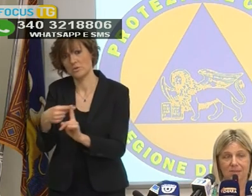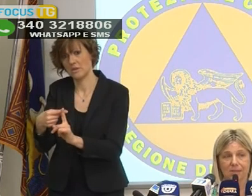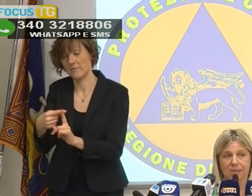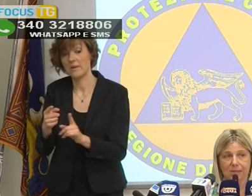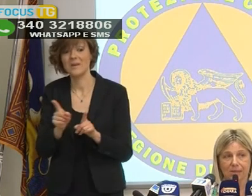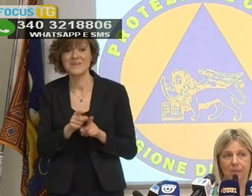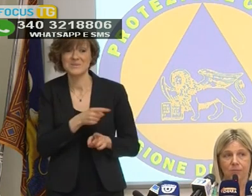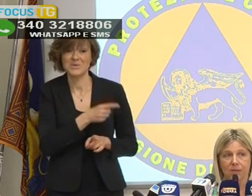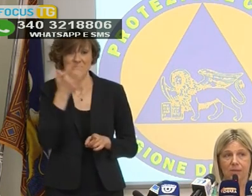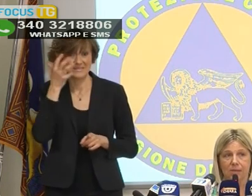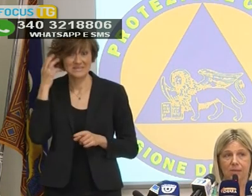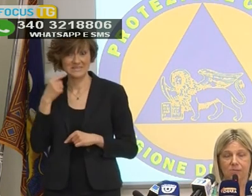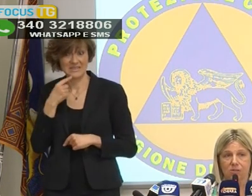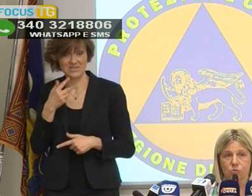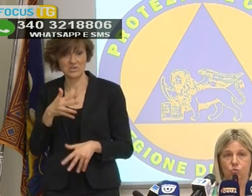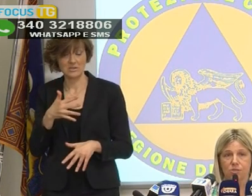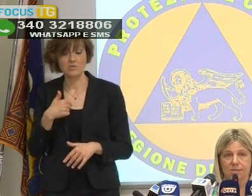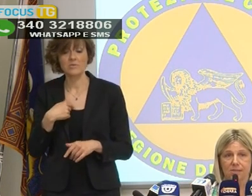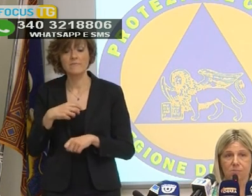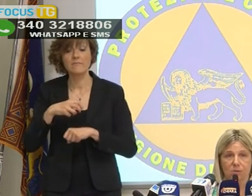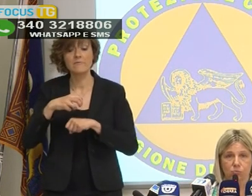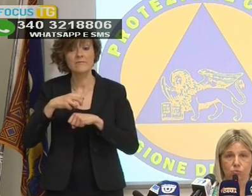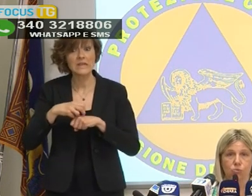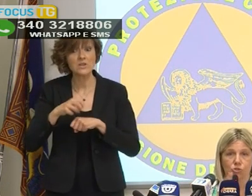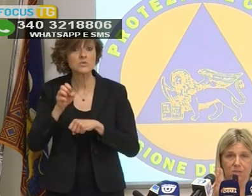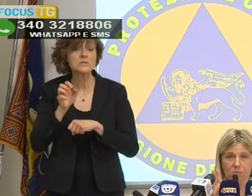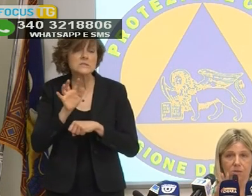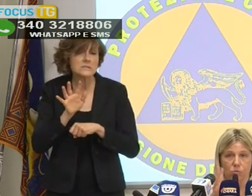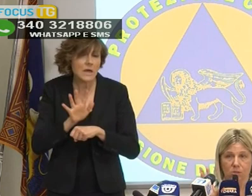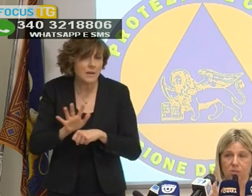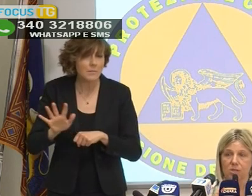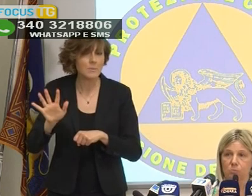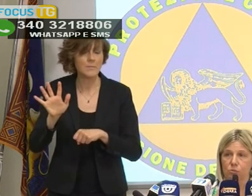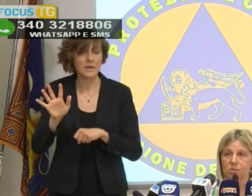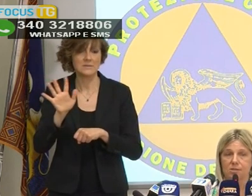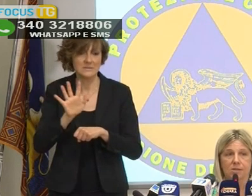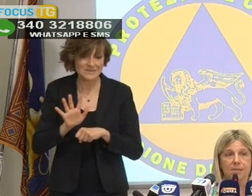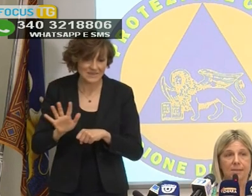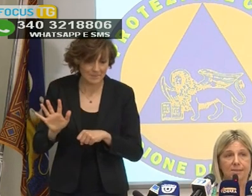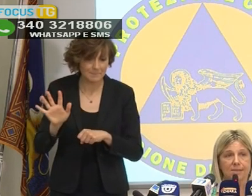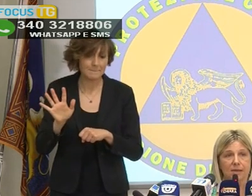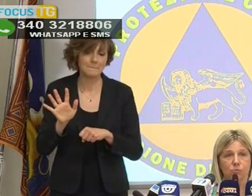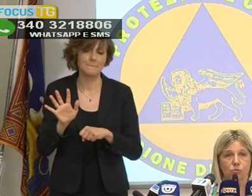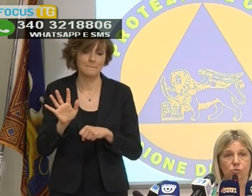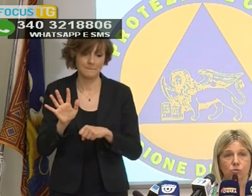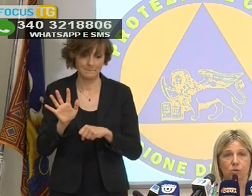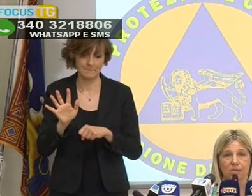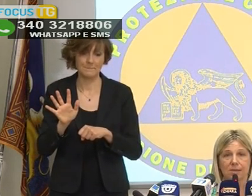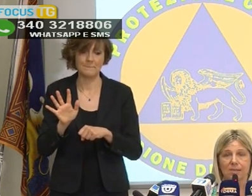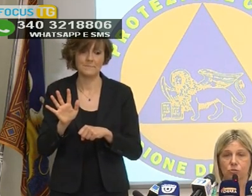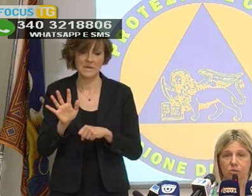il Presidente, che il virus sembra, appunto, sembra, quindi ipotesi, che sia